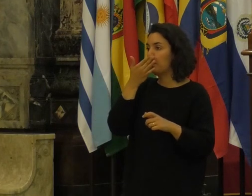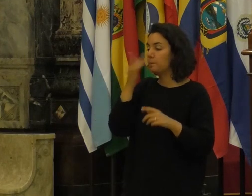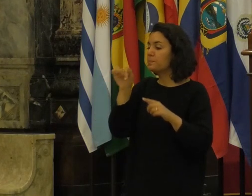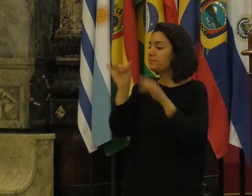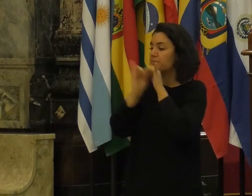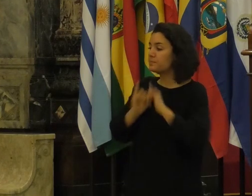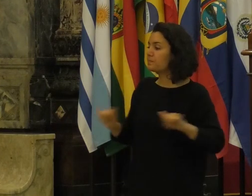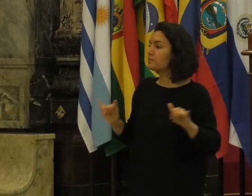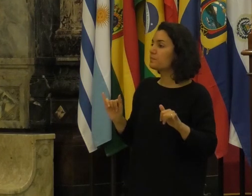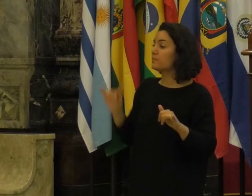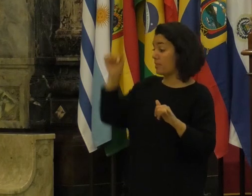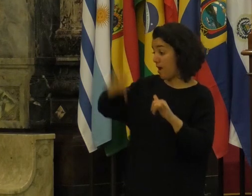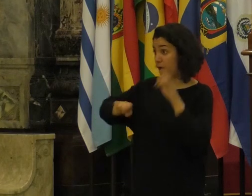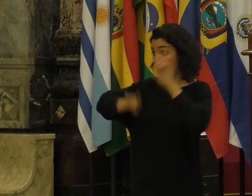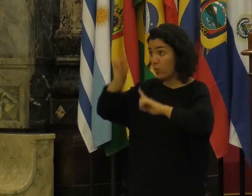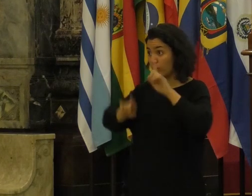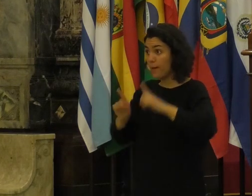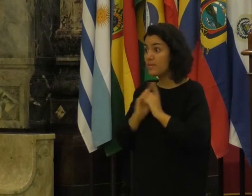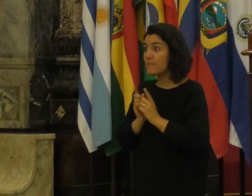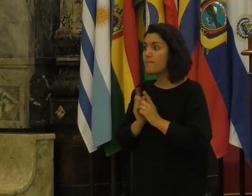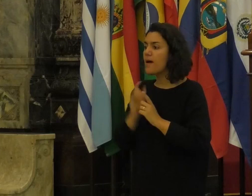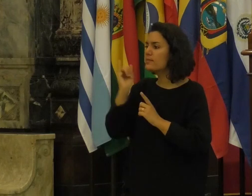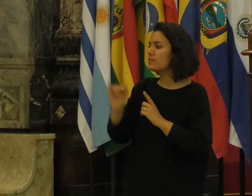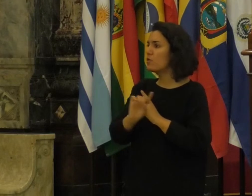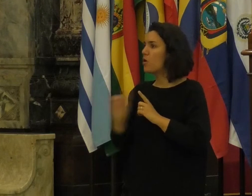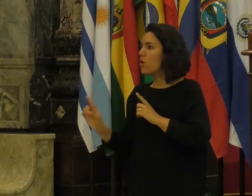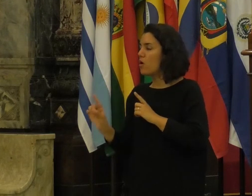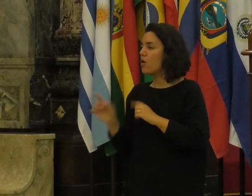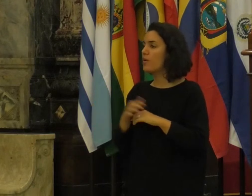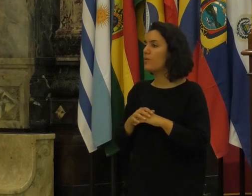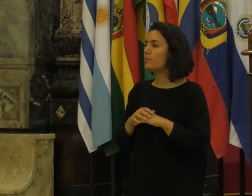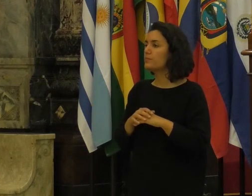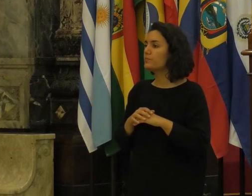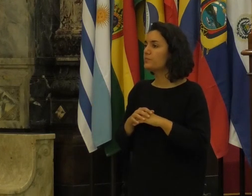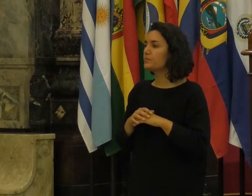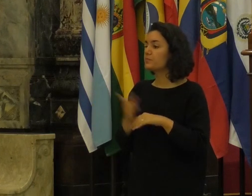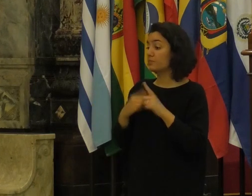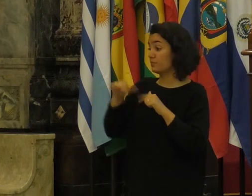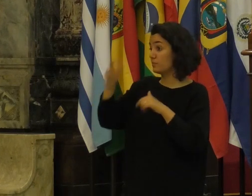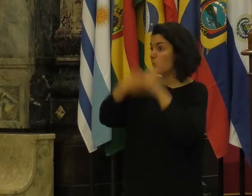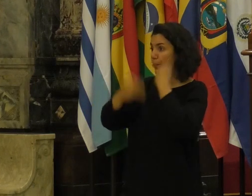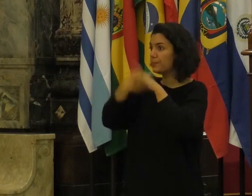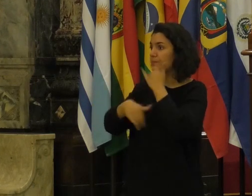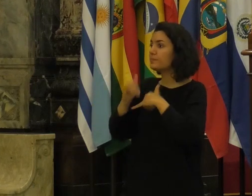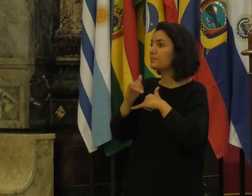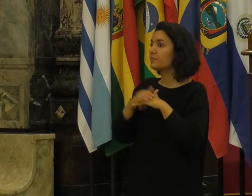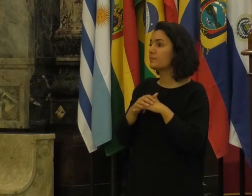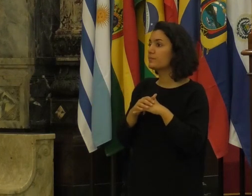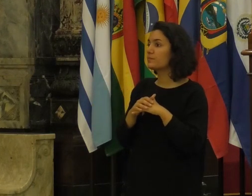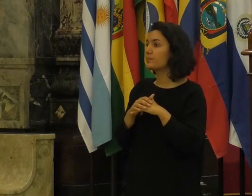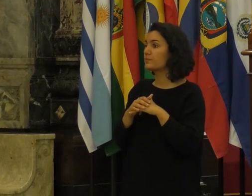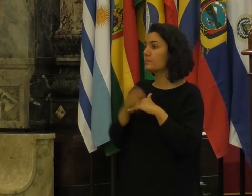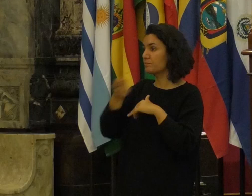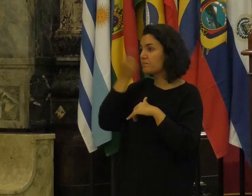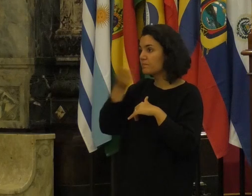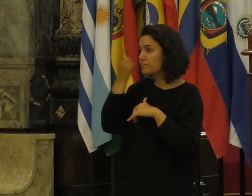han surgido de nuestra facultad. Y realmente este es un dato muy interesante a tomar en